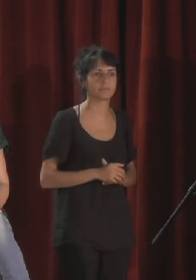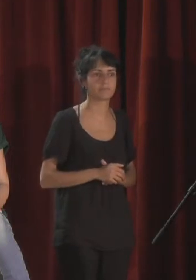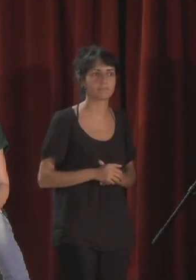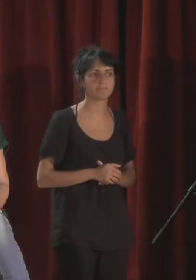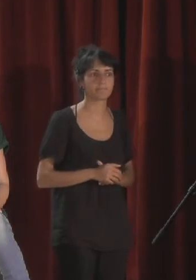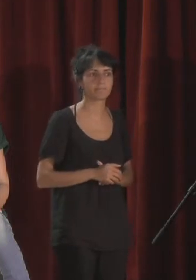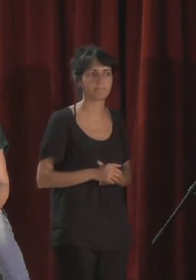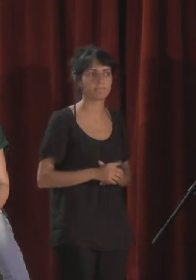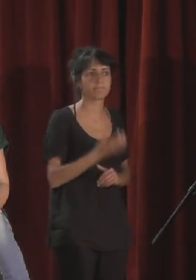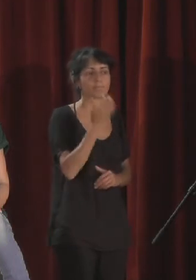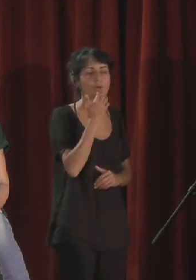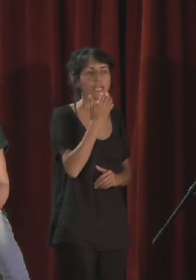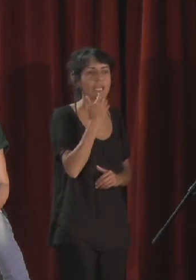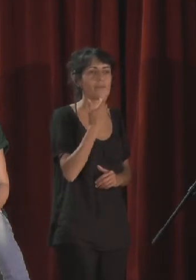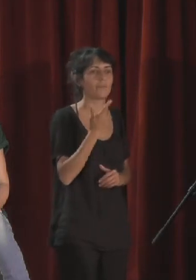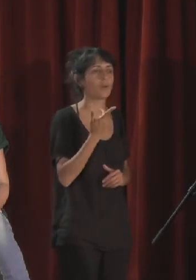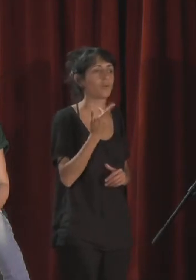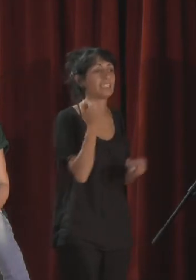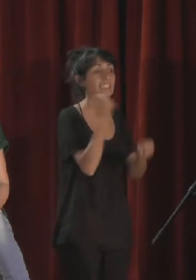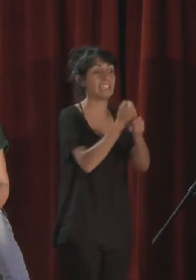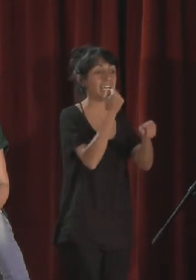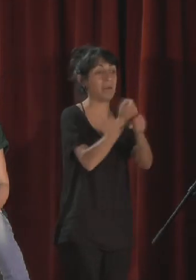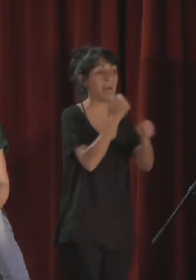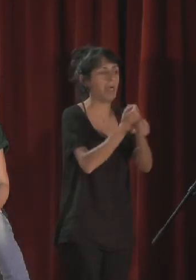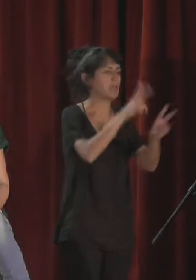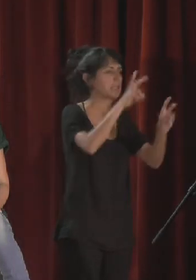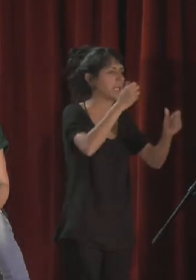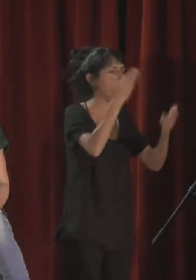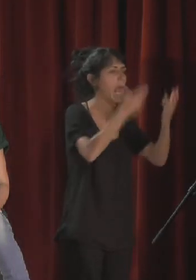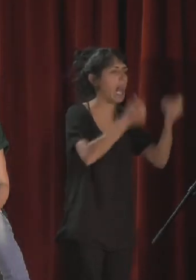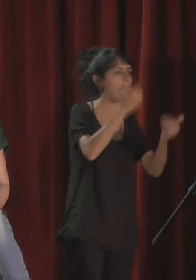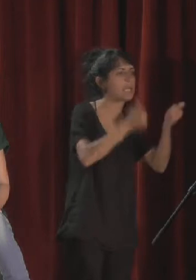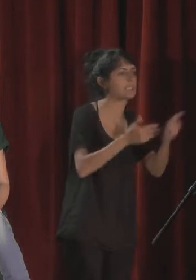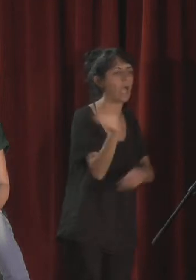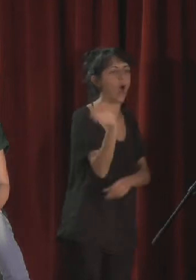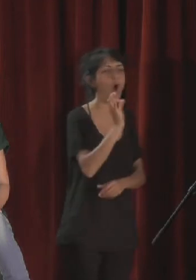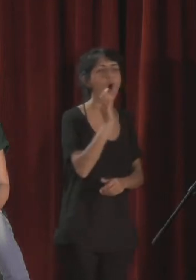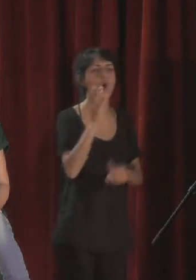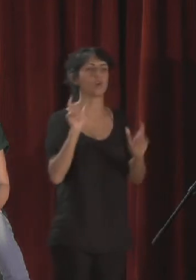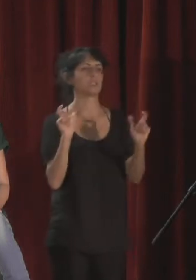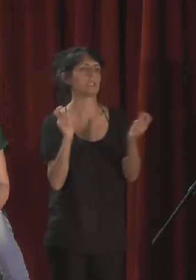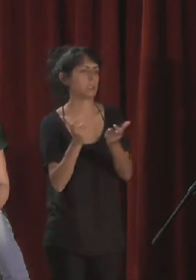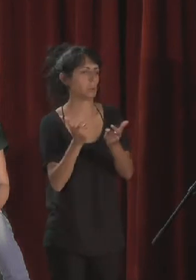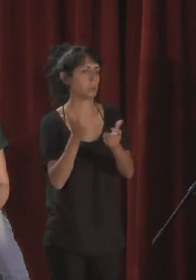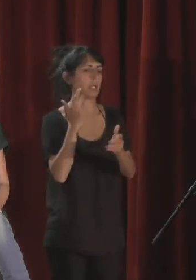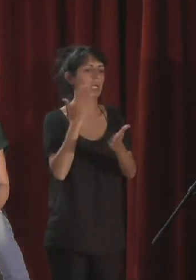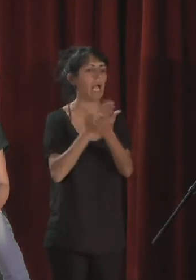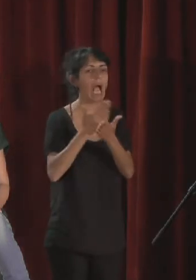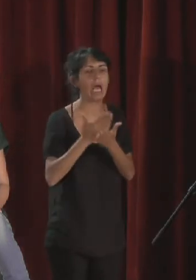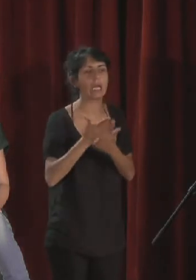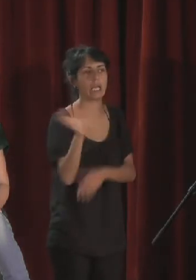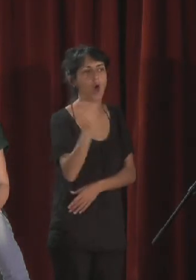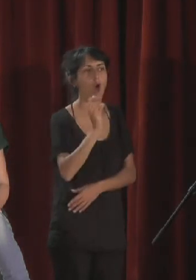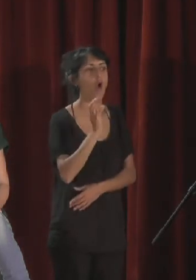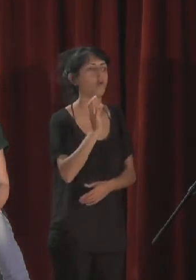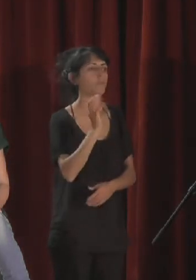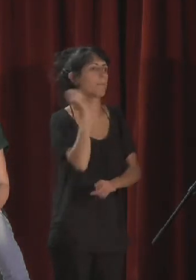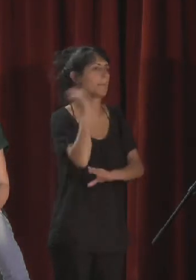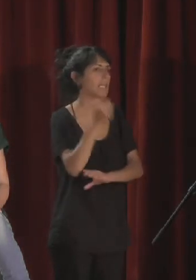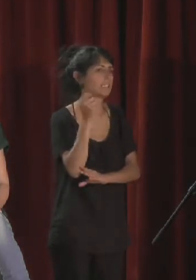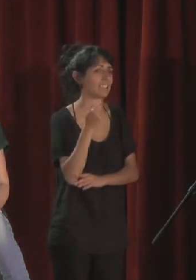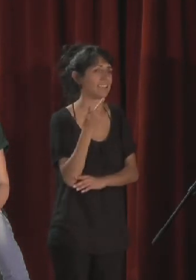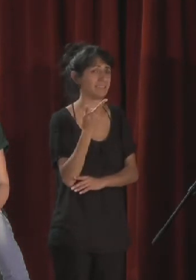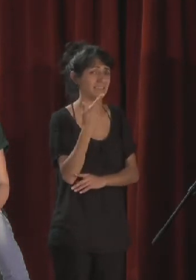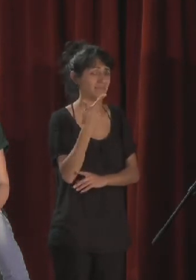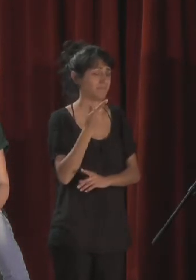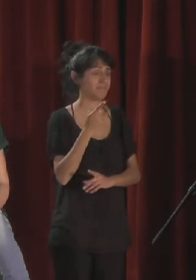os nosos sectores productivos absolutamente esnaquizados. O sector cárnico, lácteo, pesqueiro, na auténtica ruína.